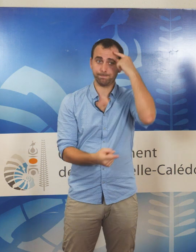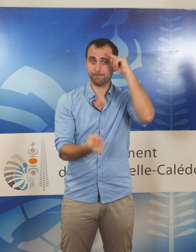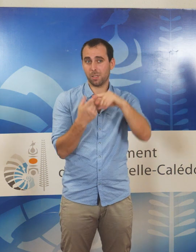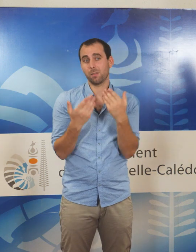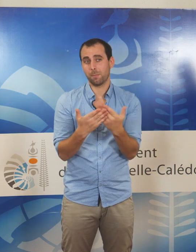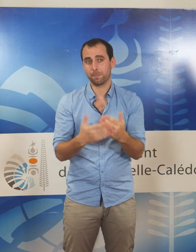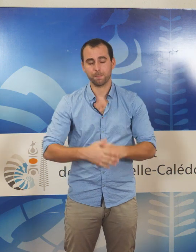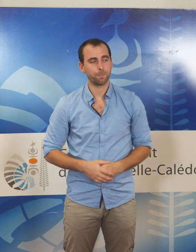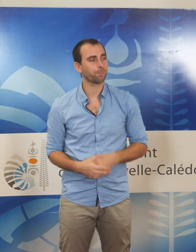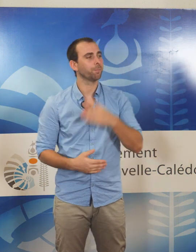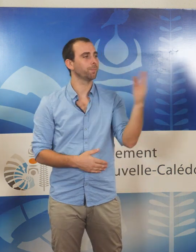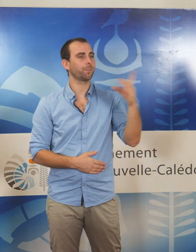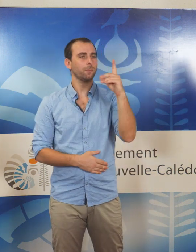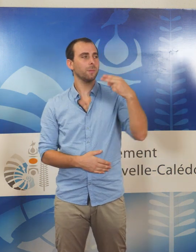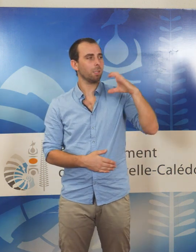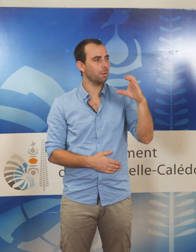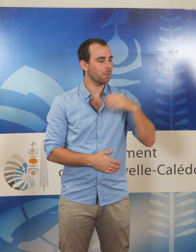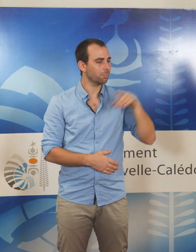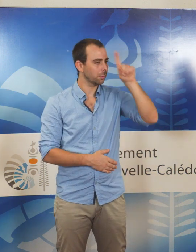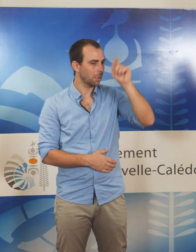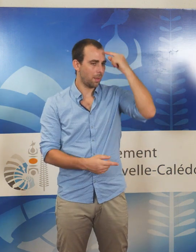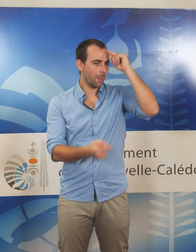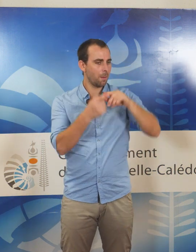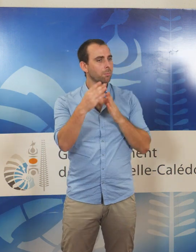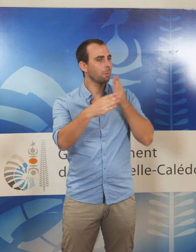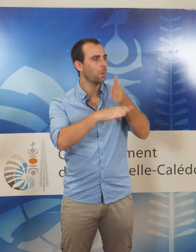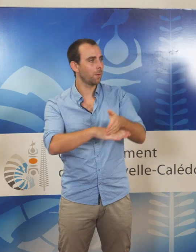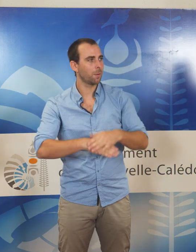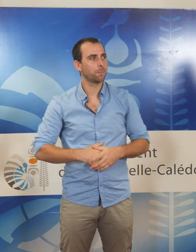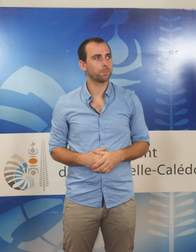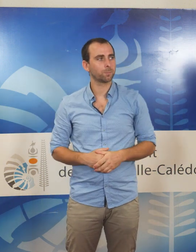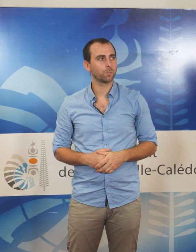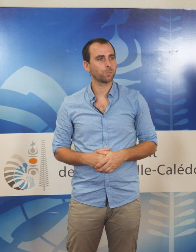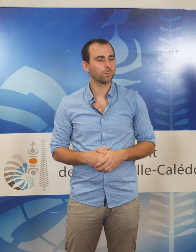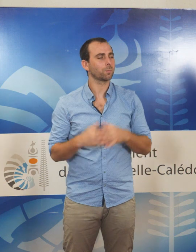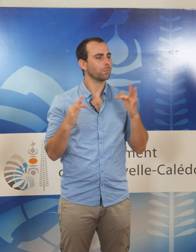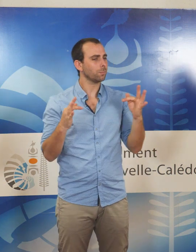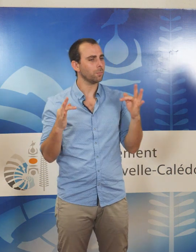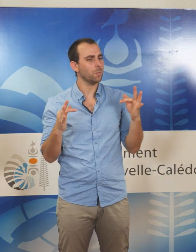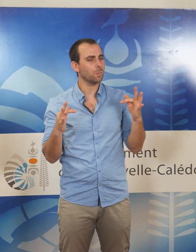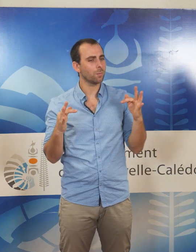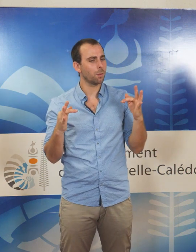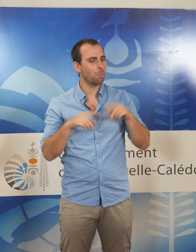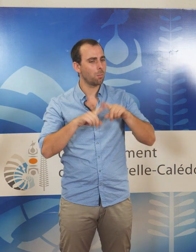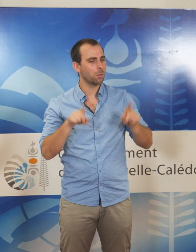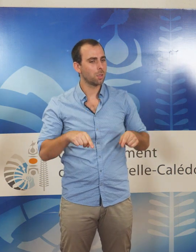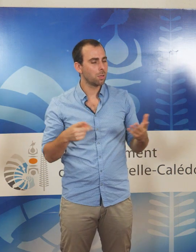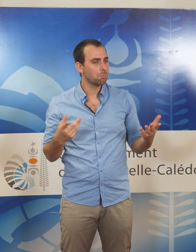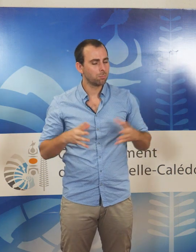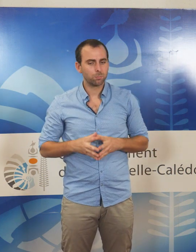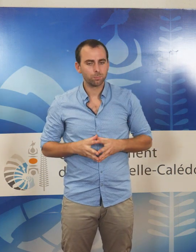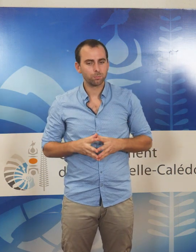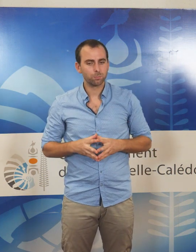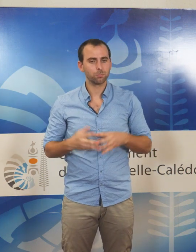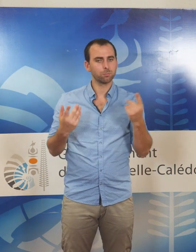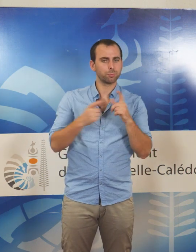Mathurin Derette pour DNC. J'avais une question concernant la rentrée et plus particulièrement concernant les budgets. Est-ce qu'il était prévu un petit coup de